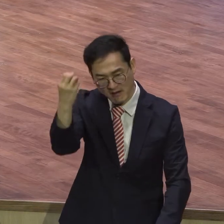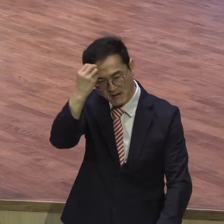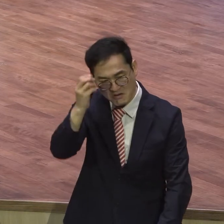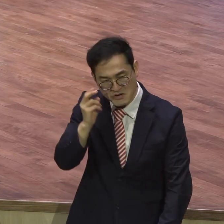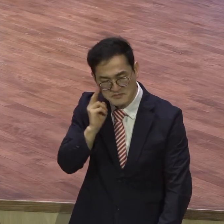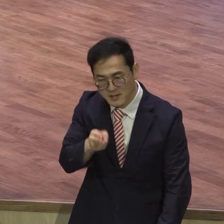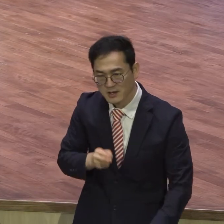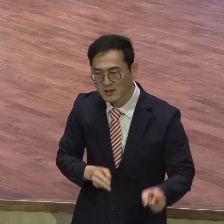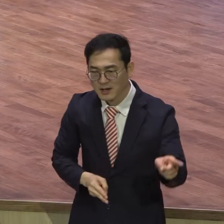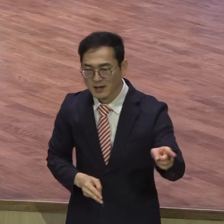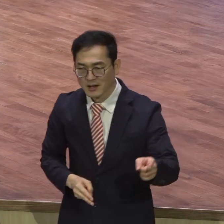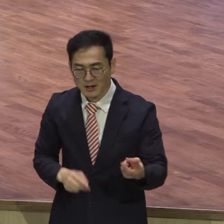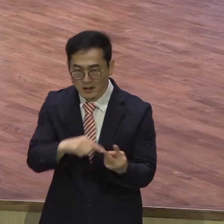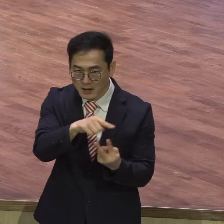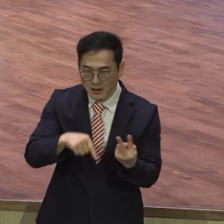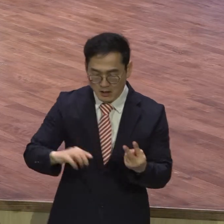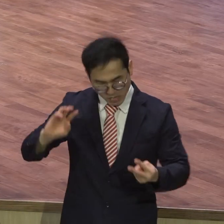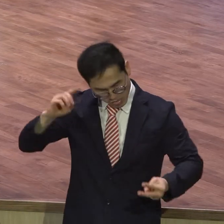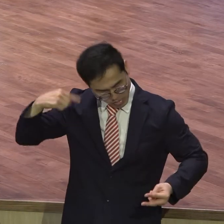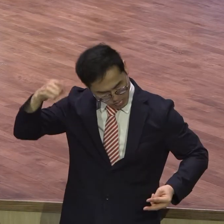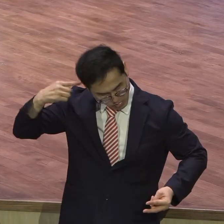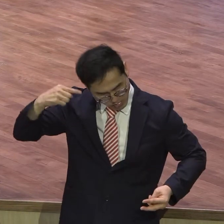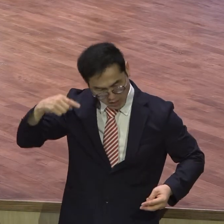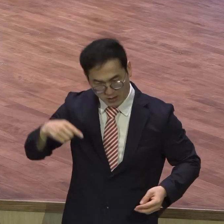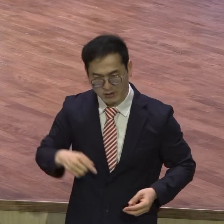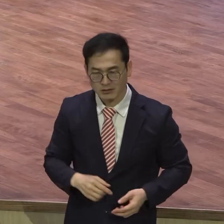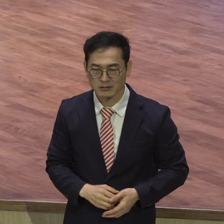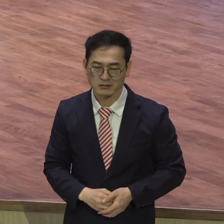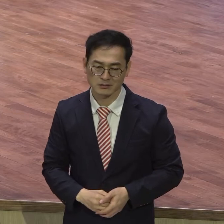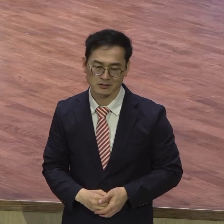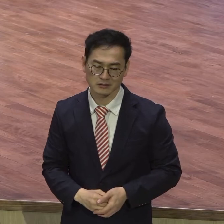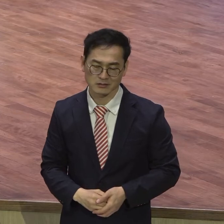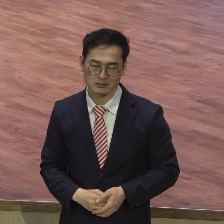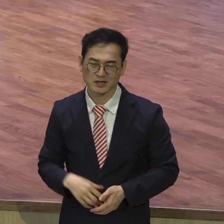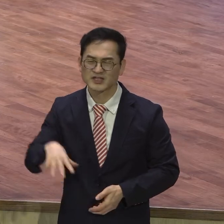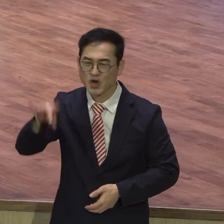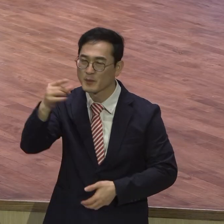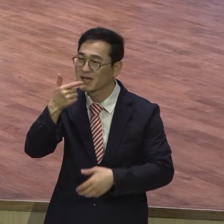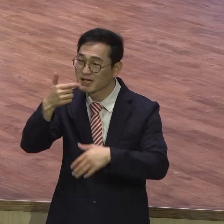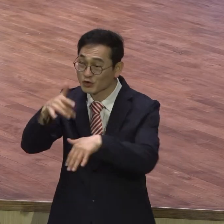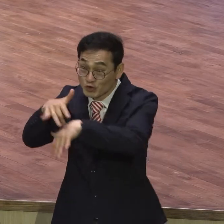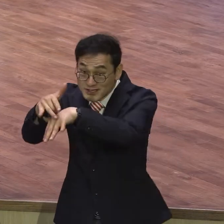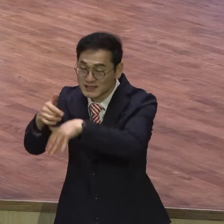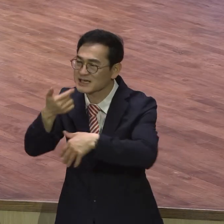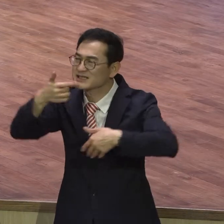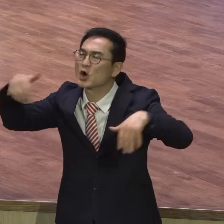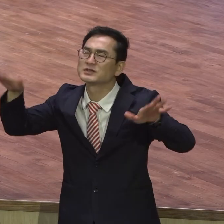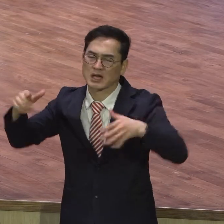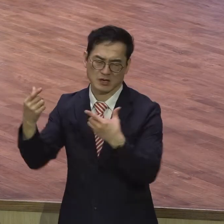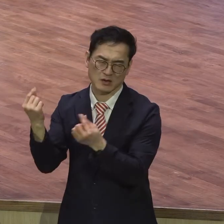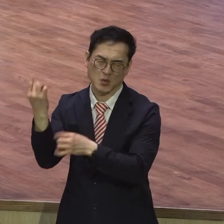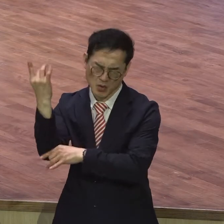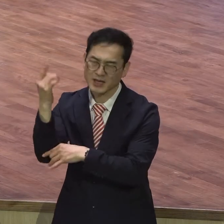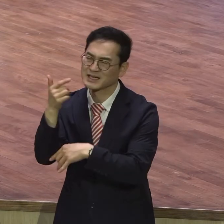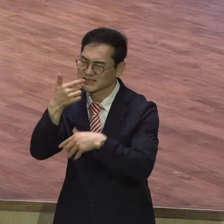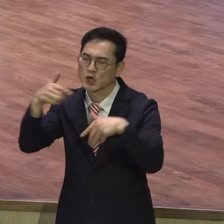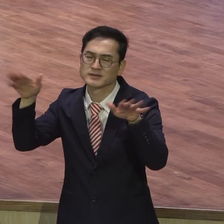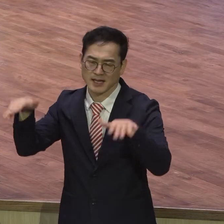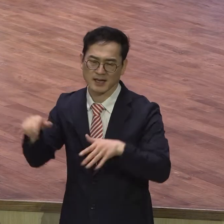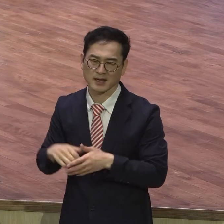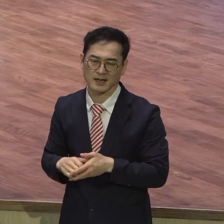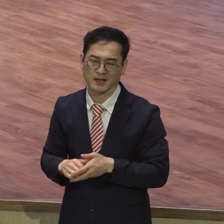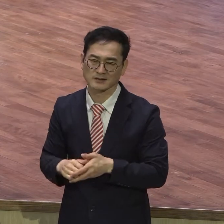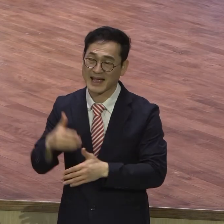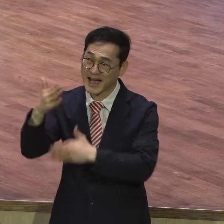삶을 살죠 비정상적인 원래 사단 귀신은 모두 천사였어요 그런데 하나님과